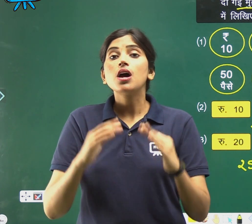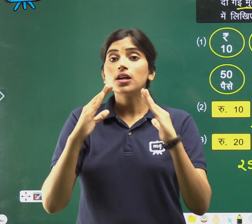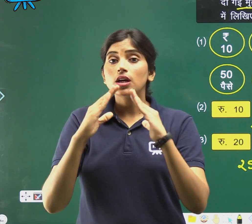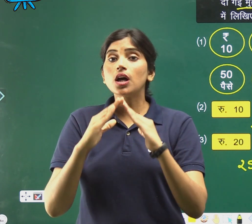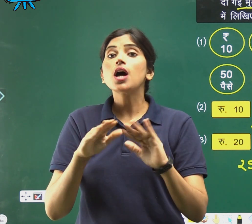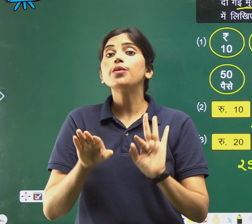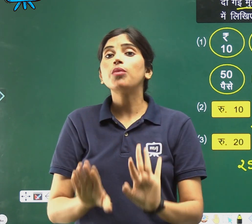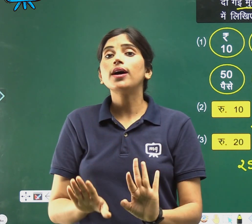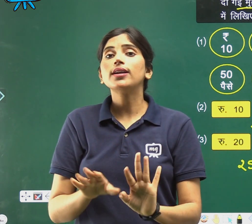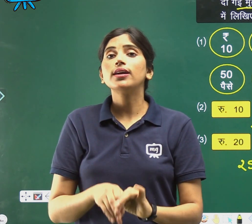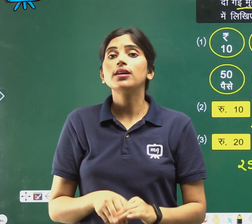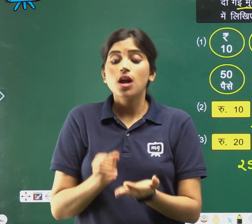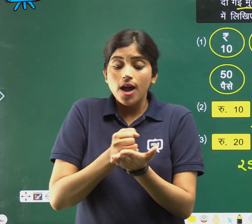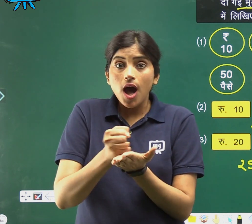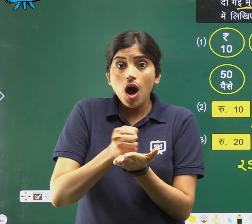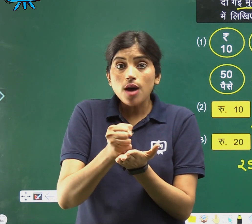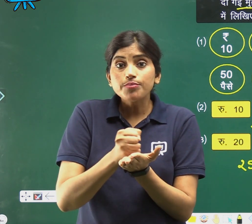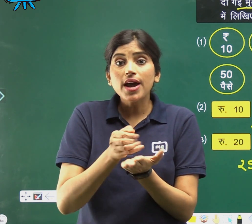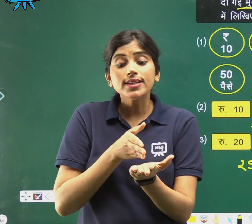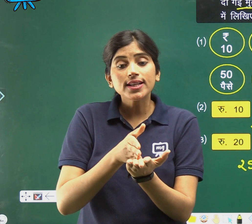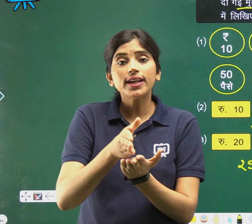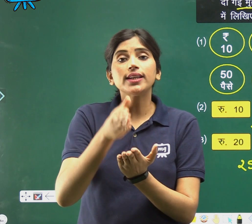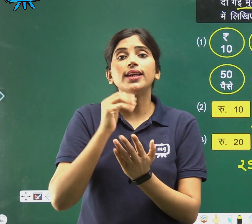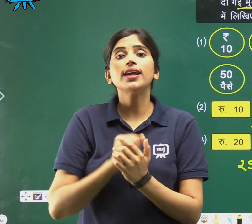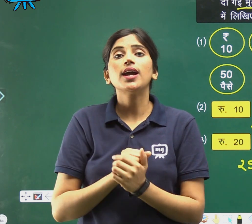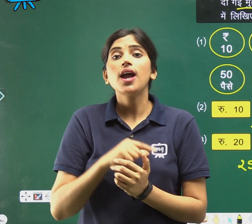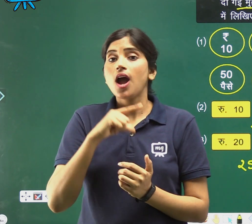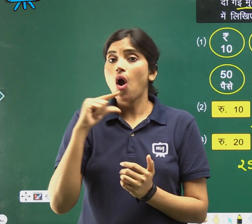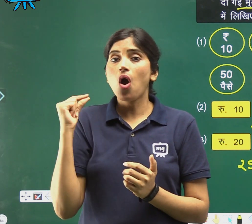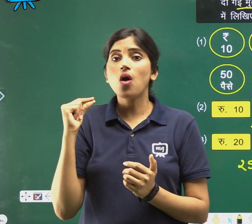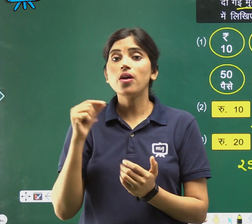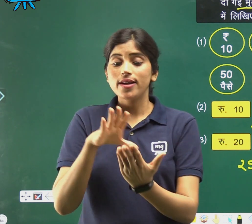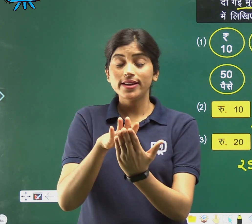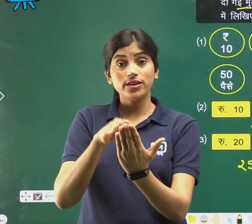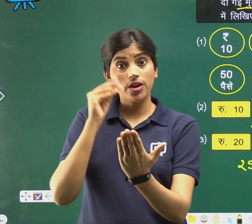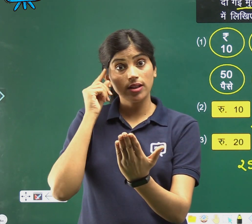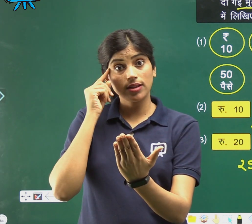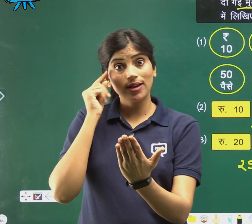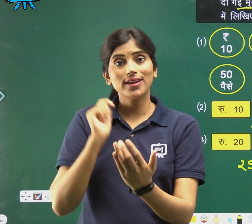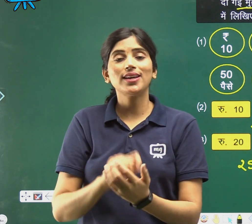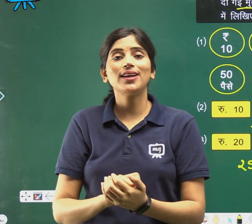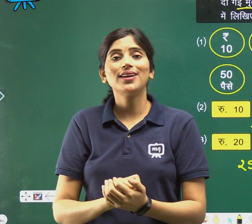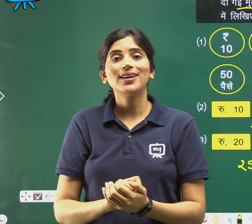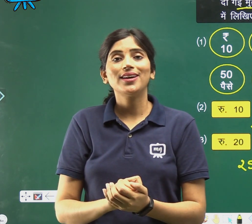घर पर अभ्यास करेंगे और याद करेंगे।